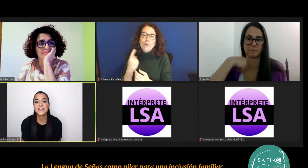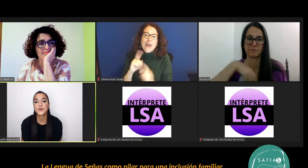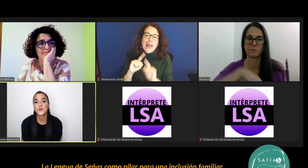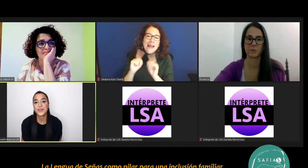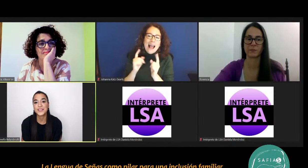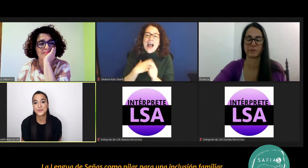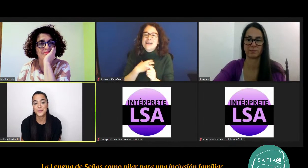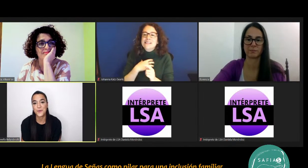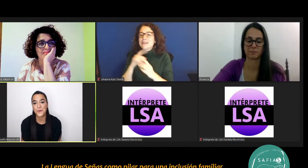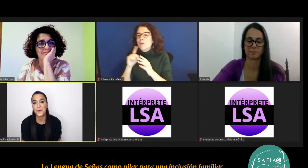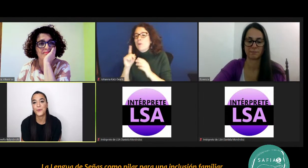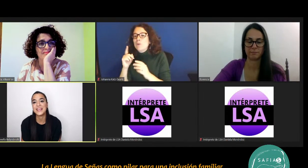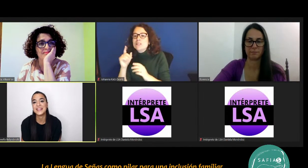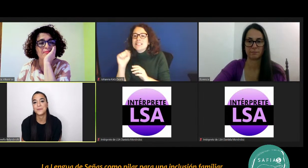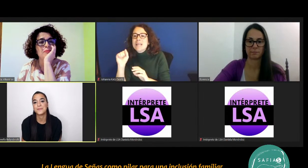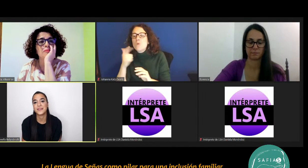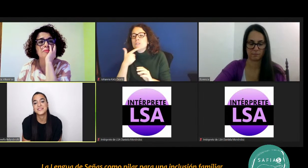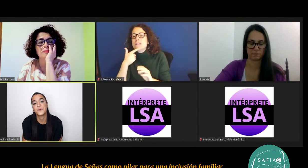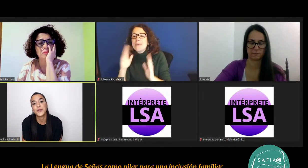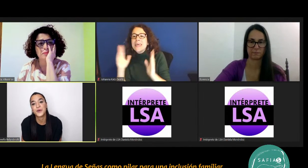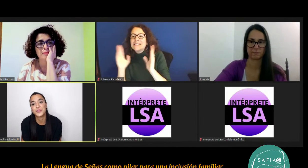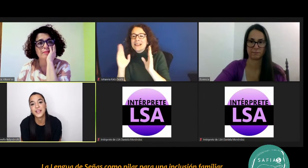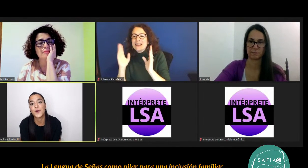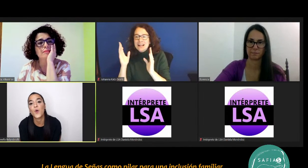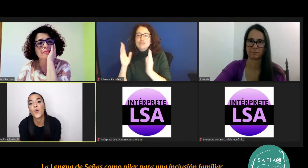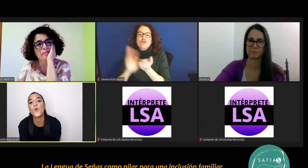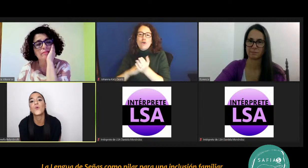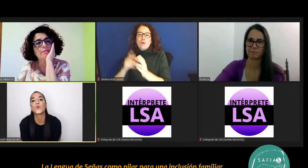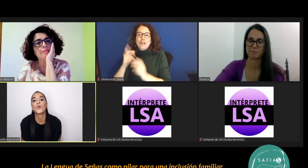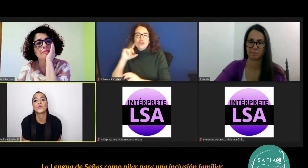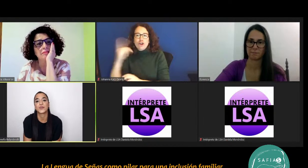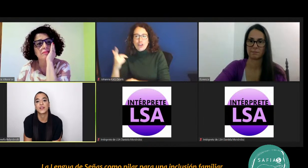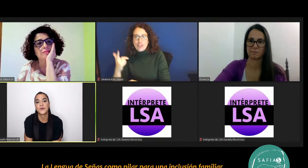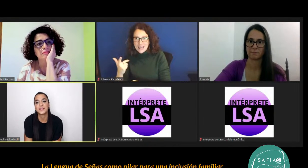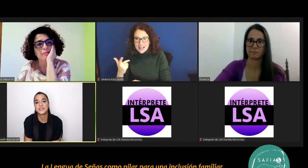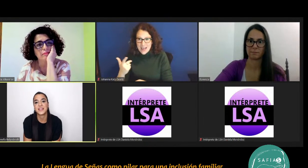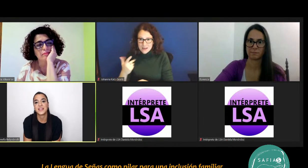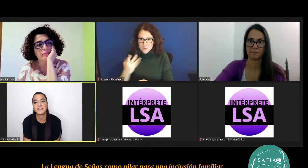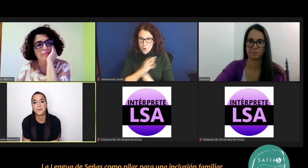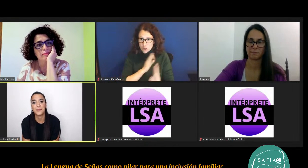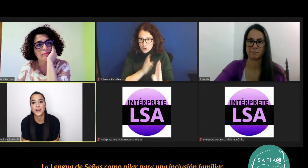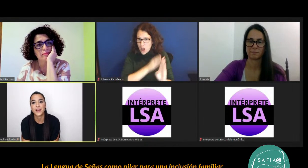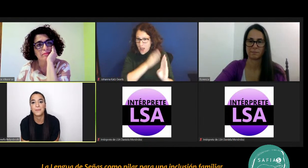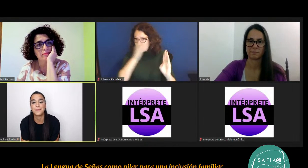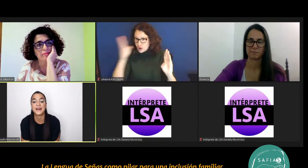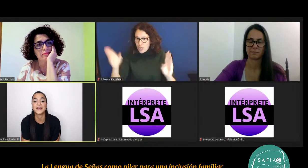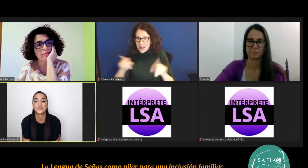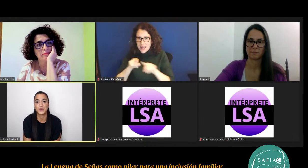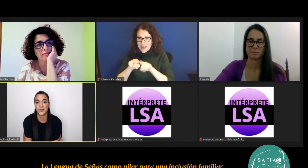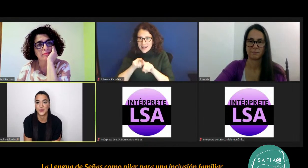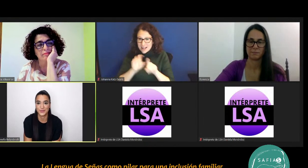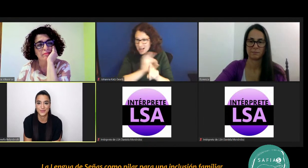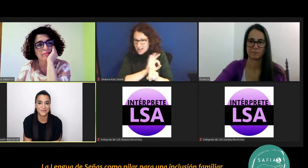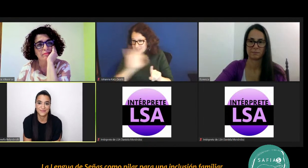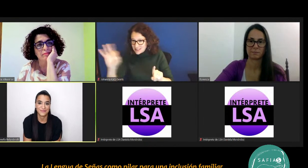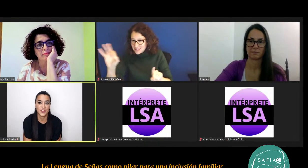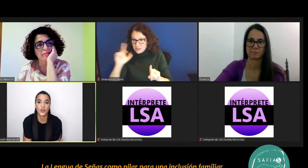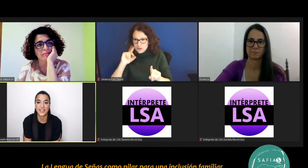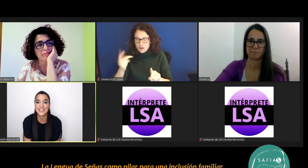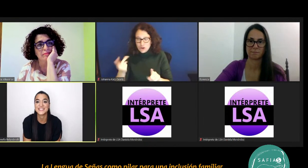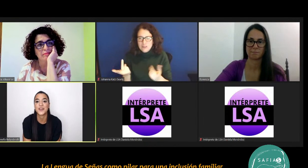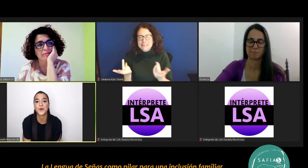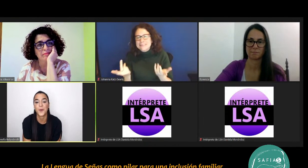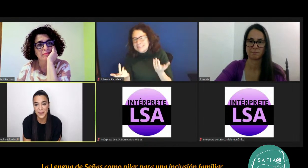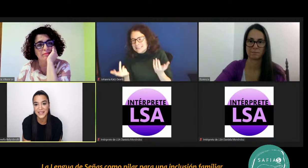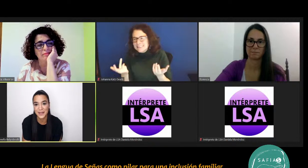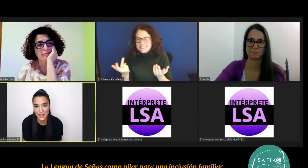Y eso no es un ítem de decir, bueno, tengo un curso de lengua de señas temporal para sordos. No,